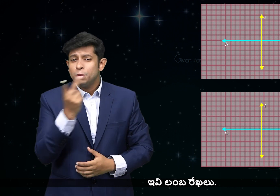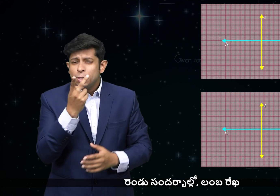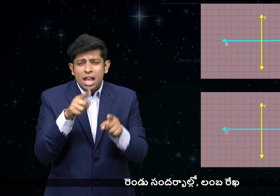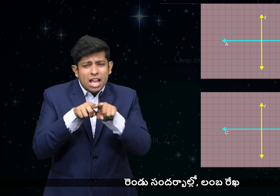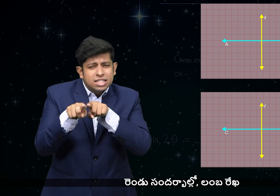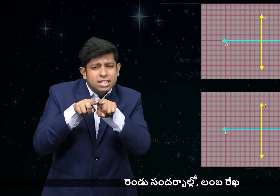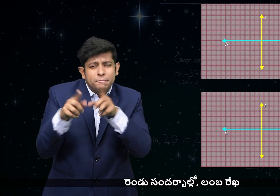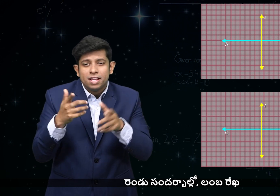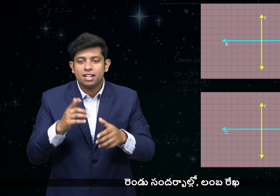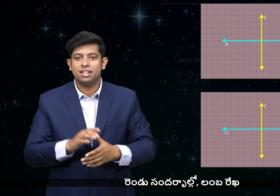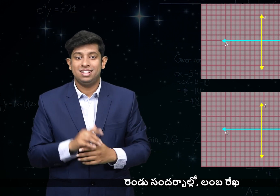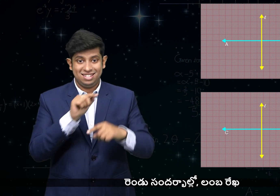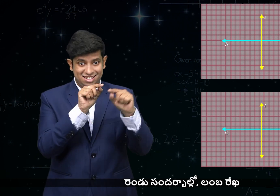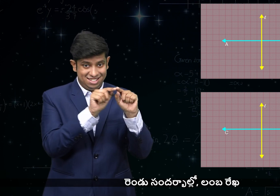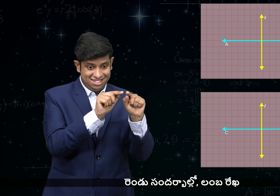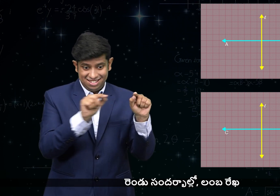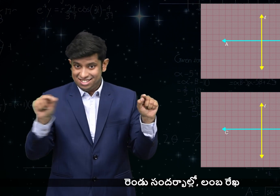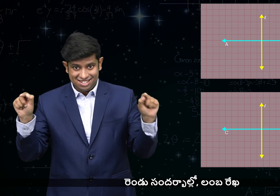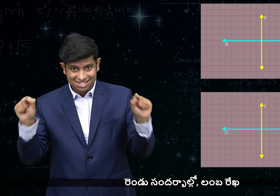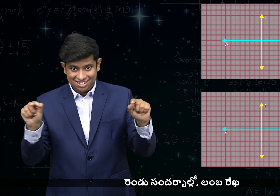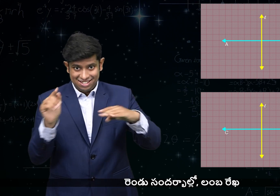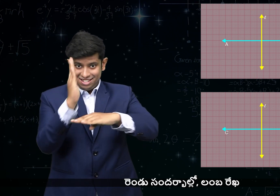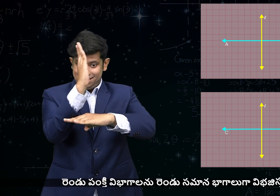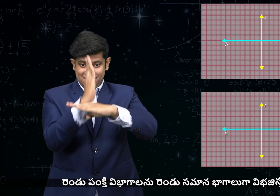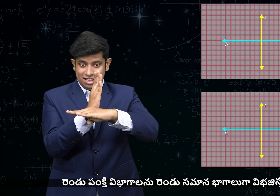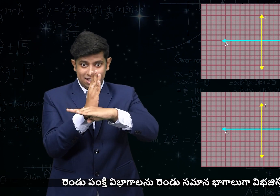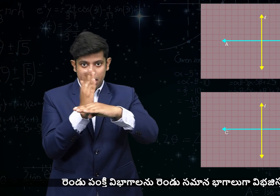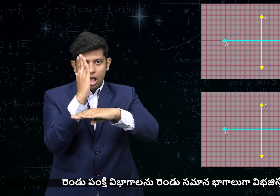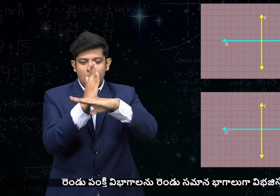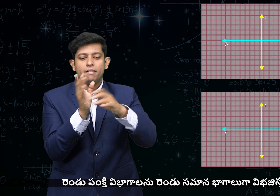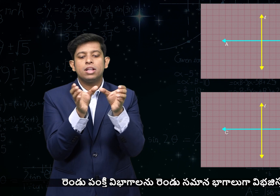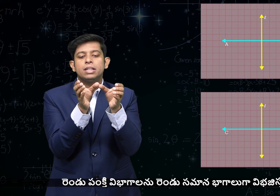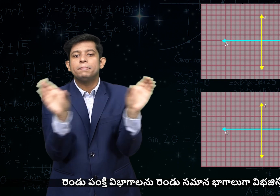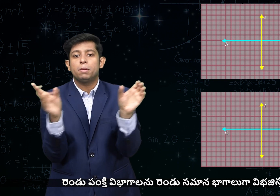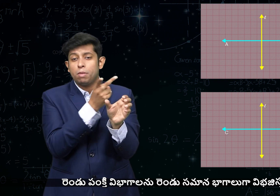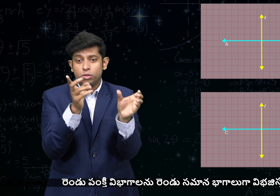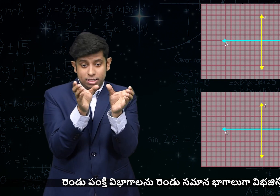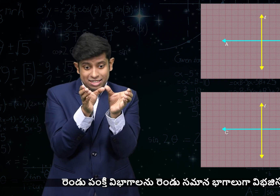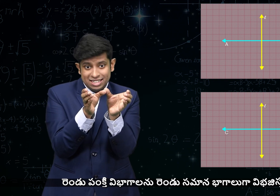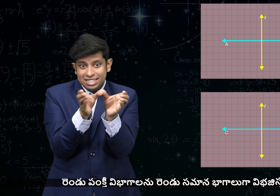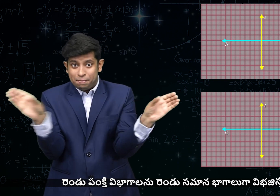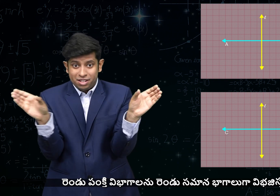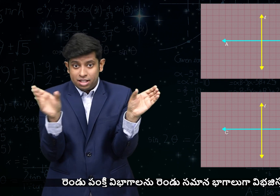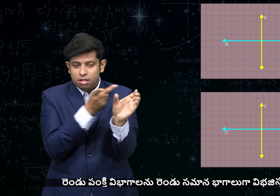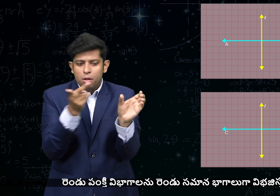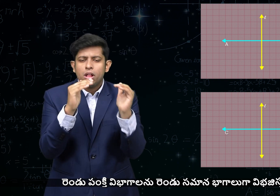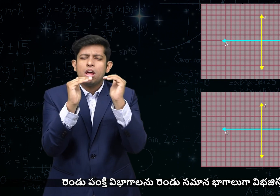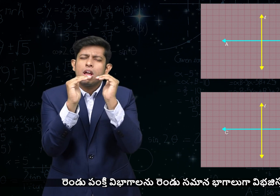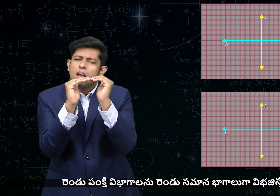రెండు సందర్భాల్లో లంబరేఖ ఎల్ రెండు పంక్తి విభాగాలను రెండు సమాన భాగాలుగా